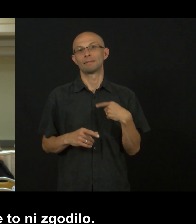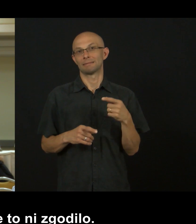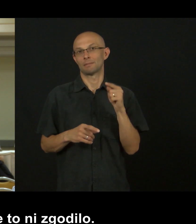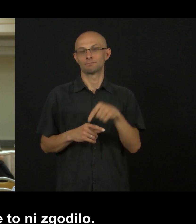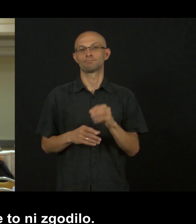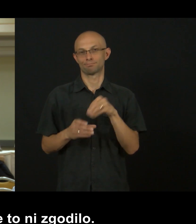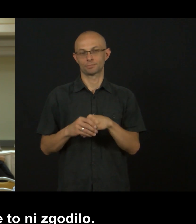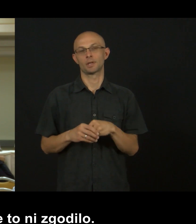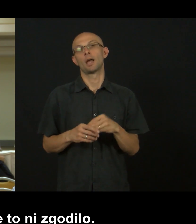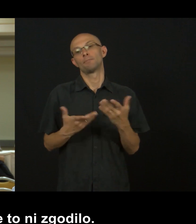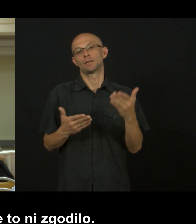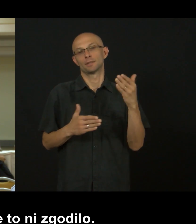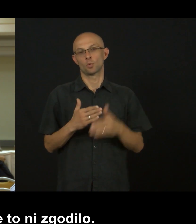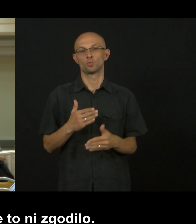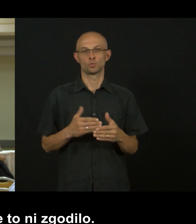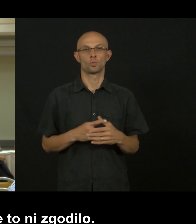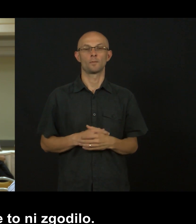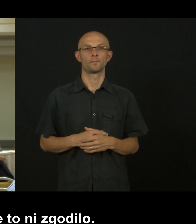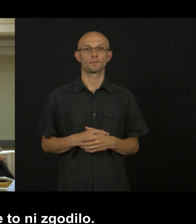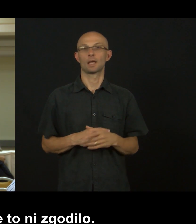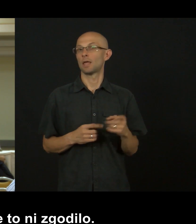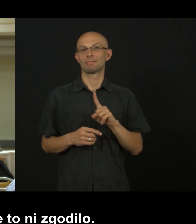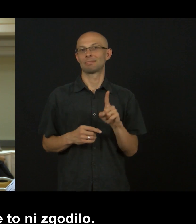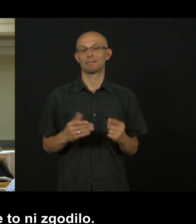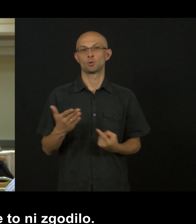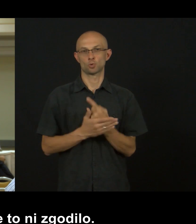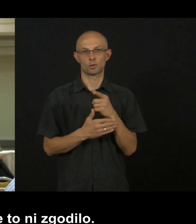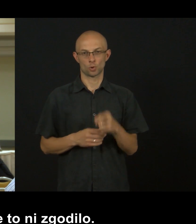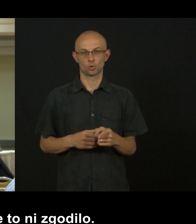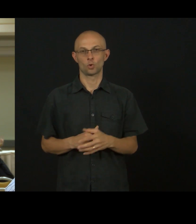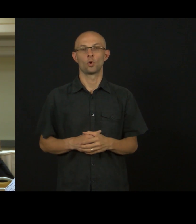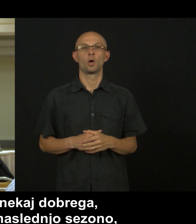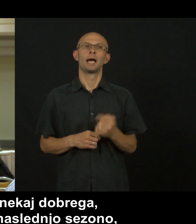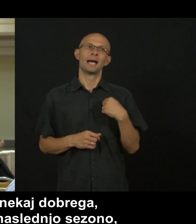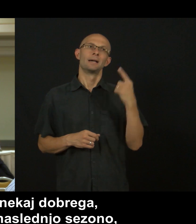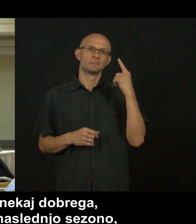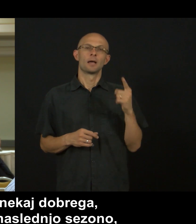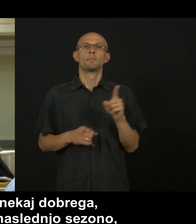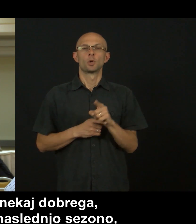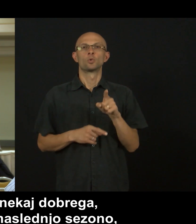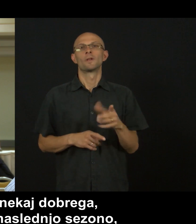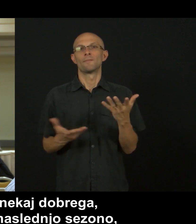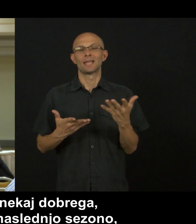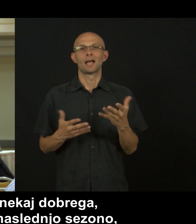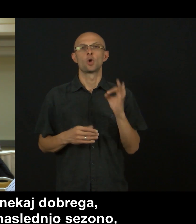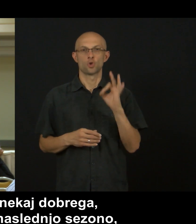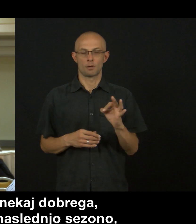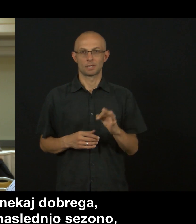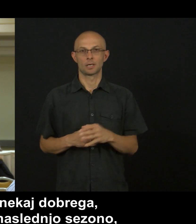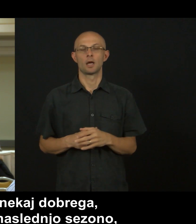zvezd, ampak na konc koncev se ni to zgodil. Mislim pa, da je tudi to nekaj